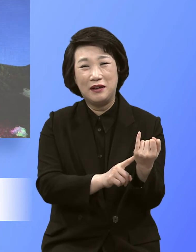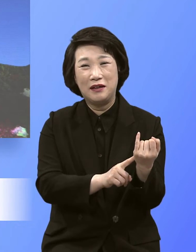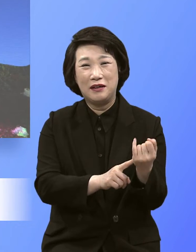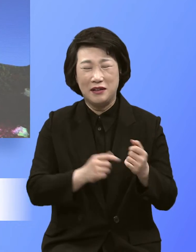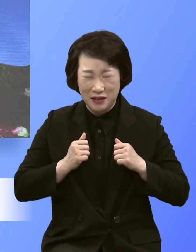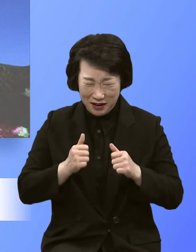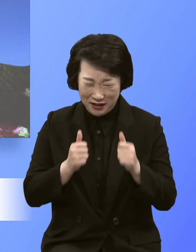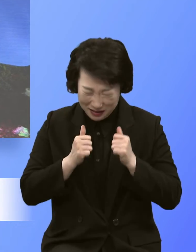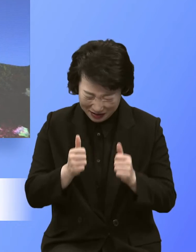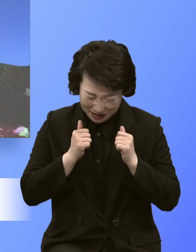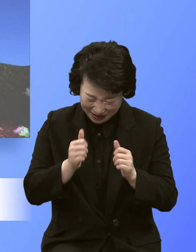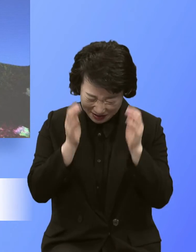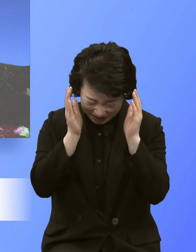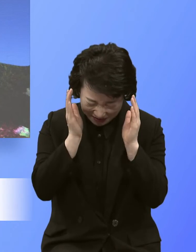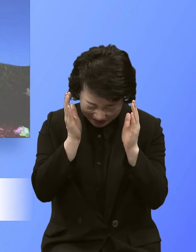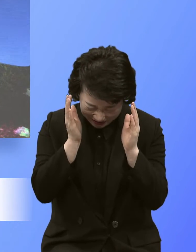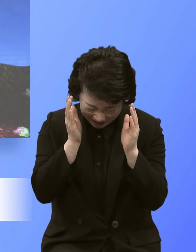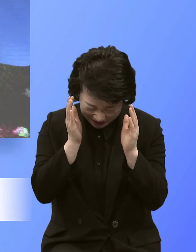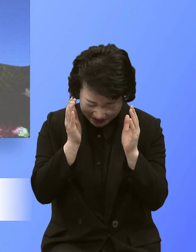열심히 공부해서